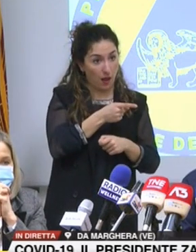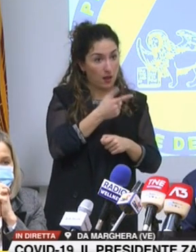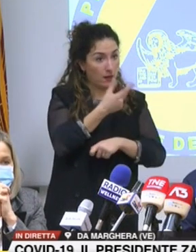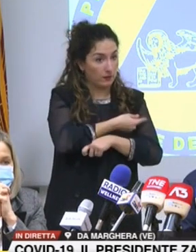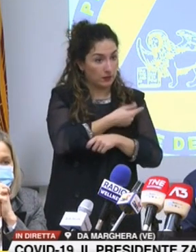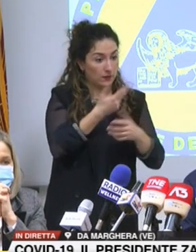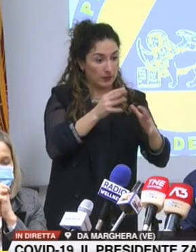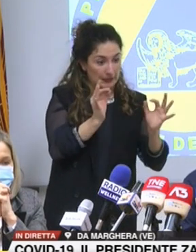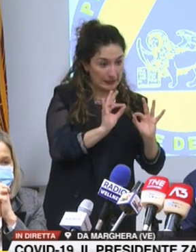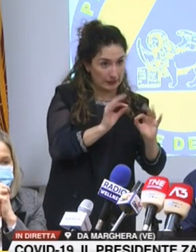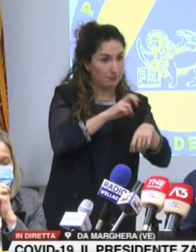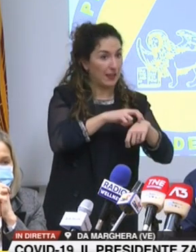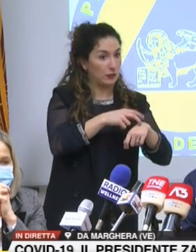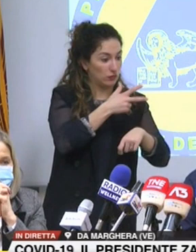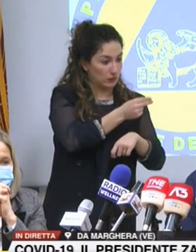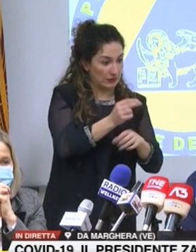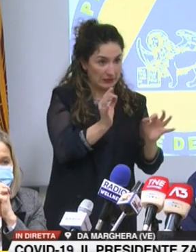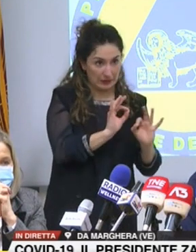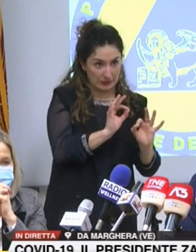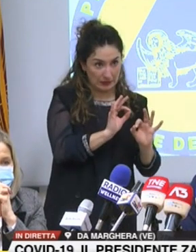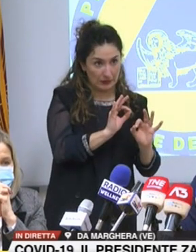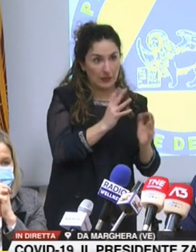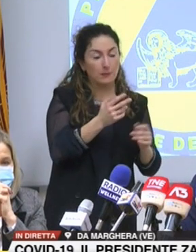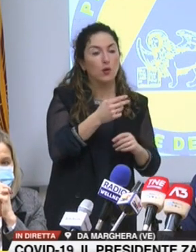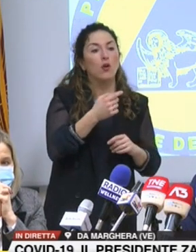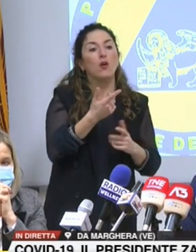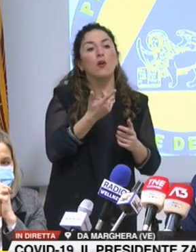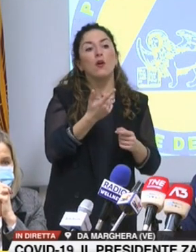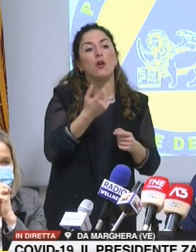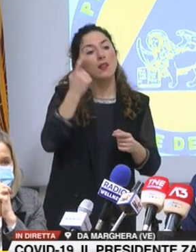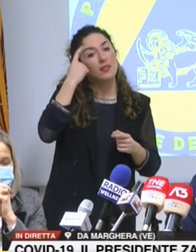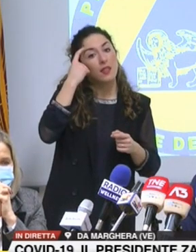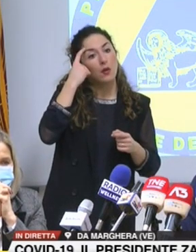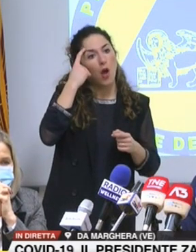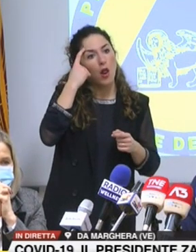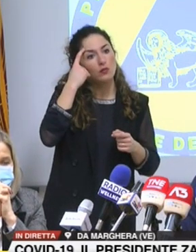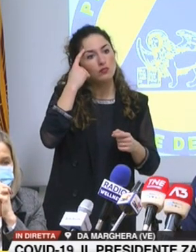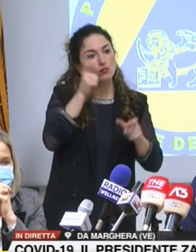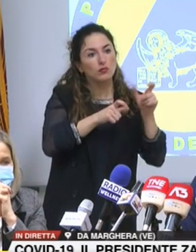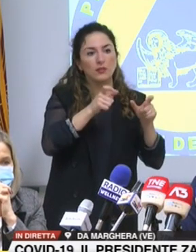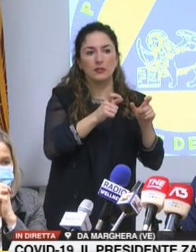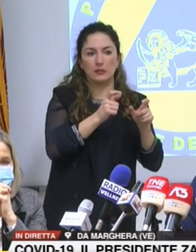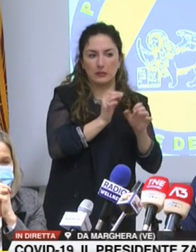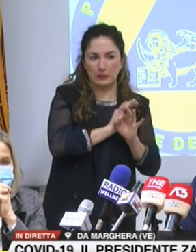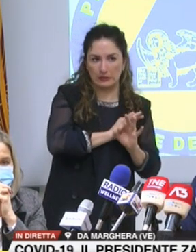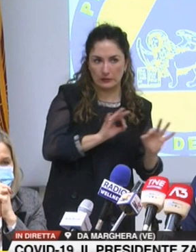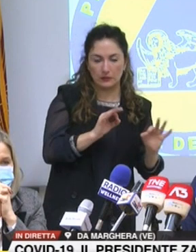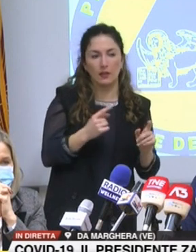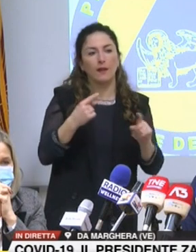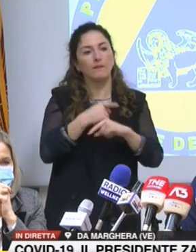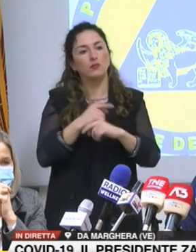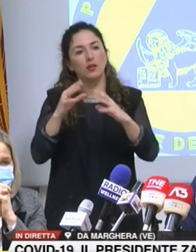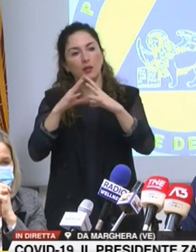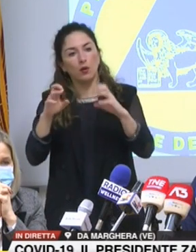finire di vaccinare i medici, per esempio tutti i neurologi sono ancora scoperti, e delle altre aziende come l'USL